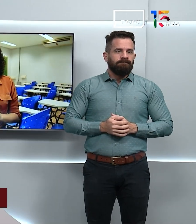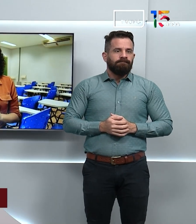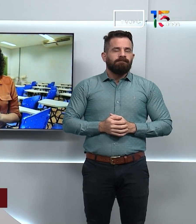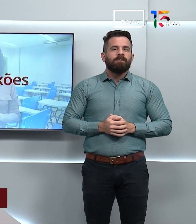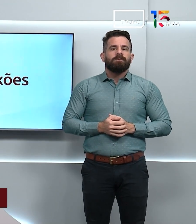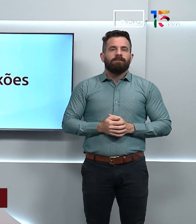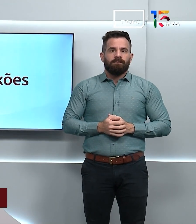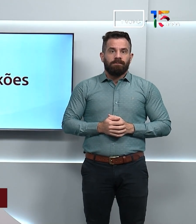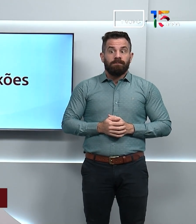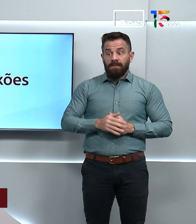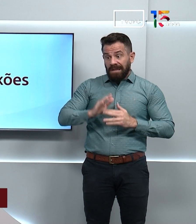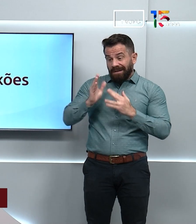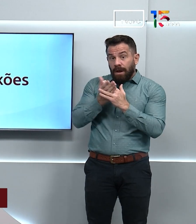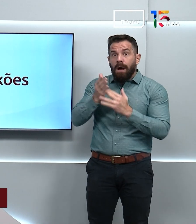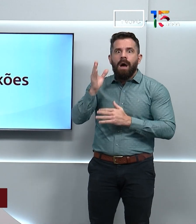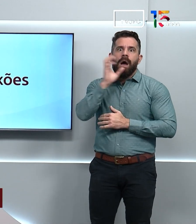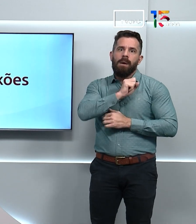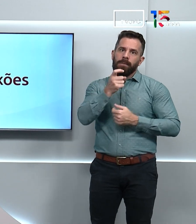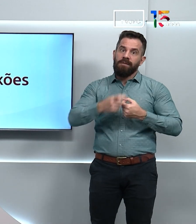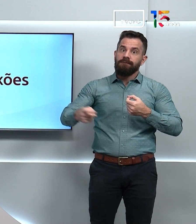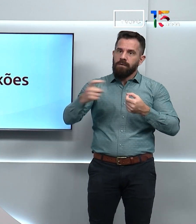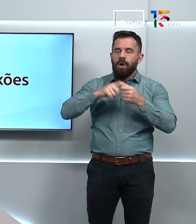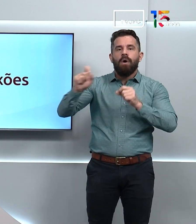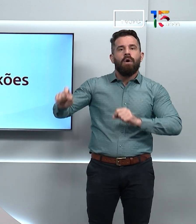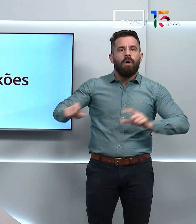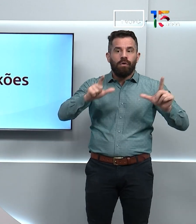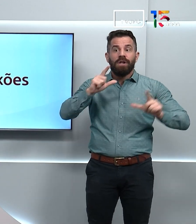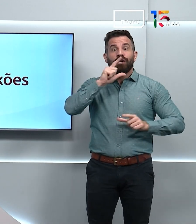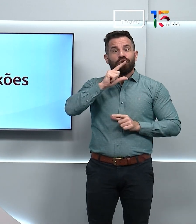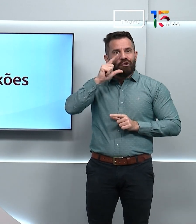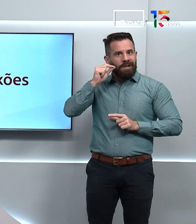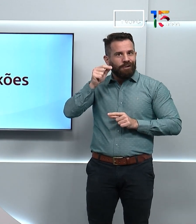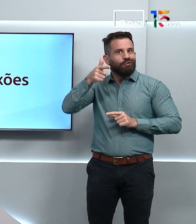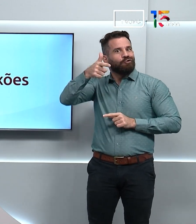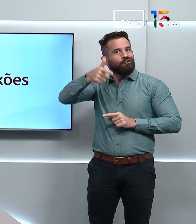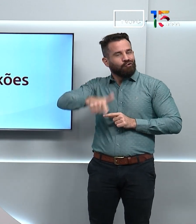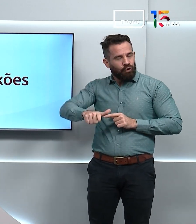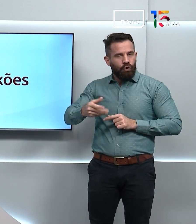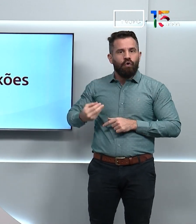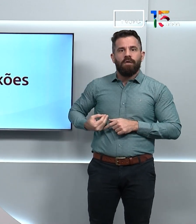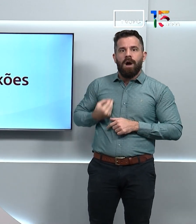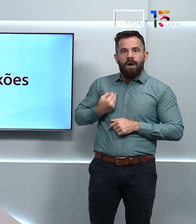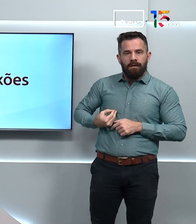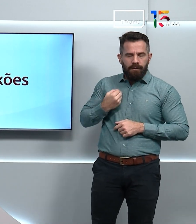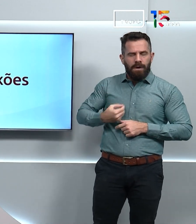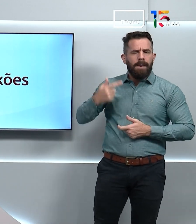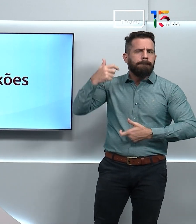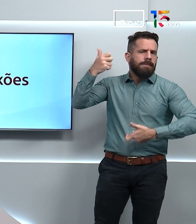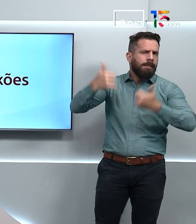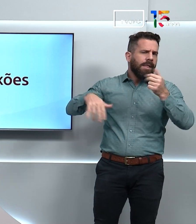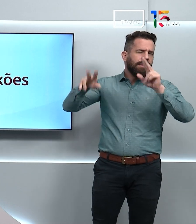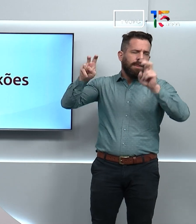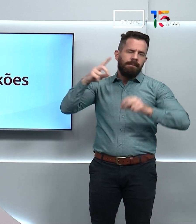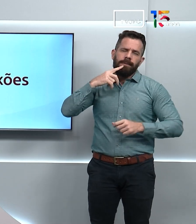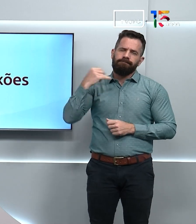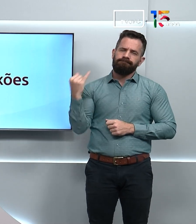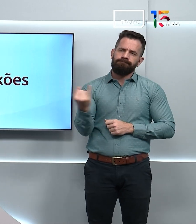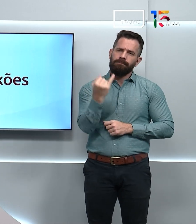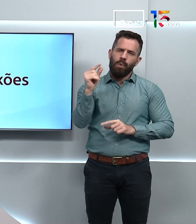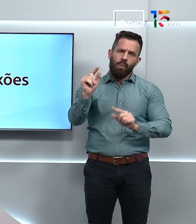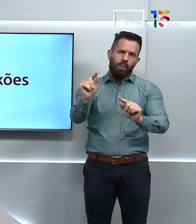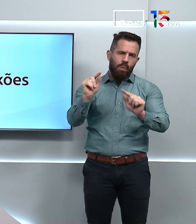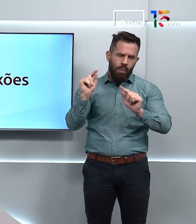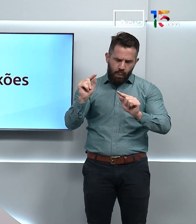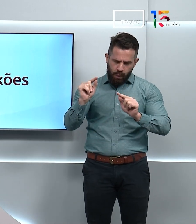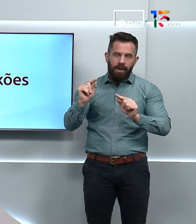A gente vai para um rápido intervalo agora e daqui a pouco a Janaína volta ao vivo para falar com a gente a respeito de outro tema muito importante, que